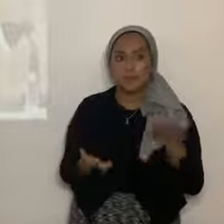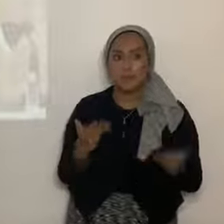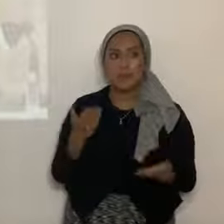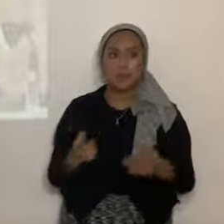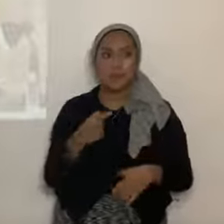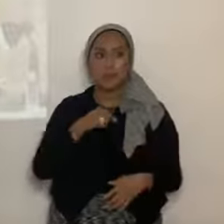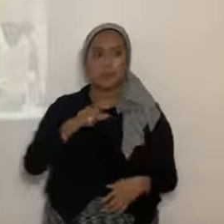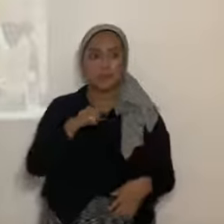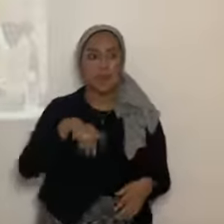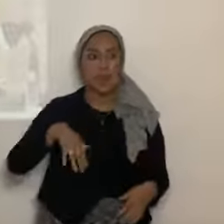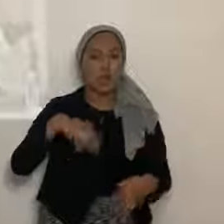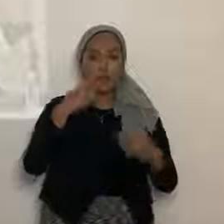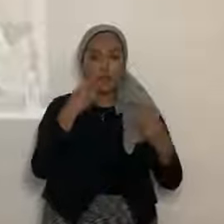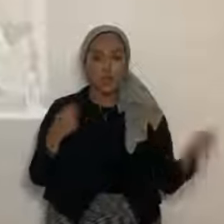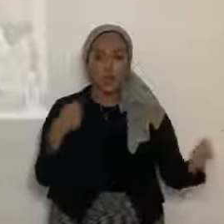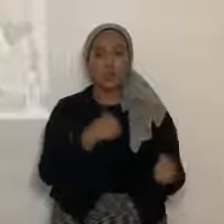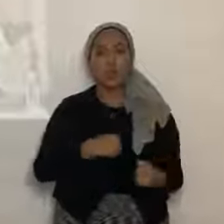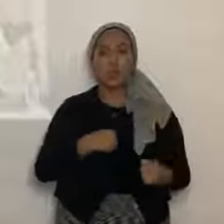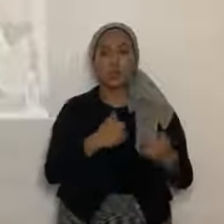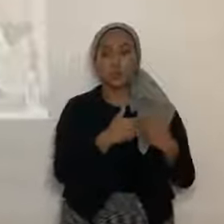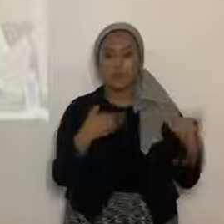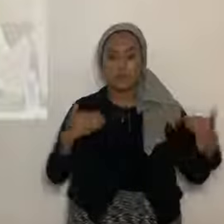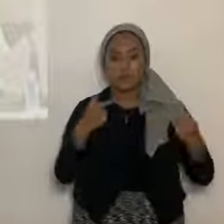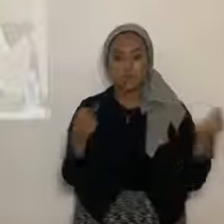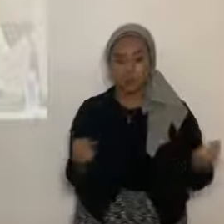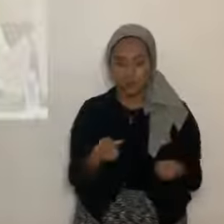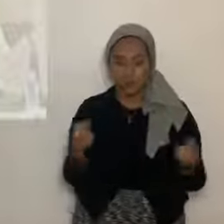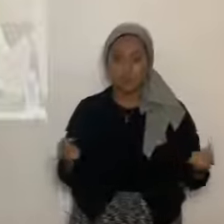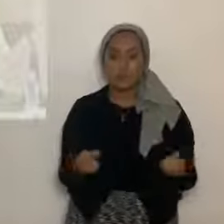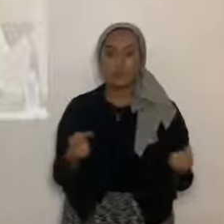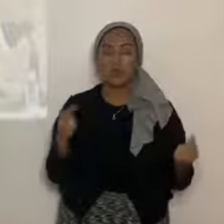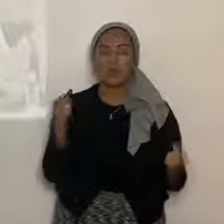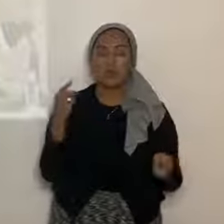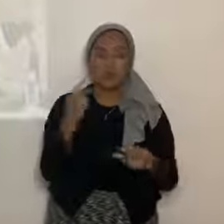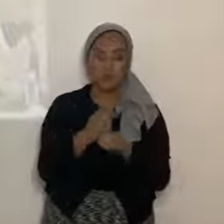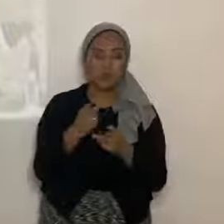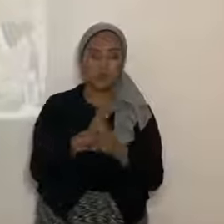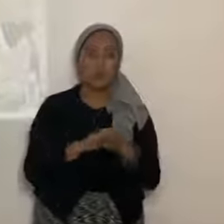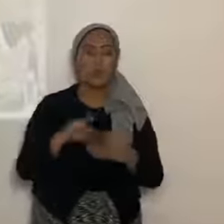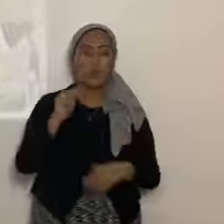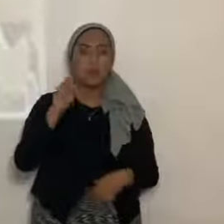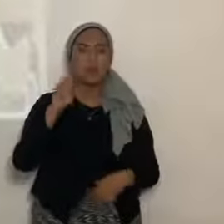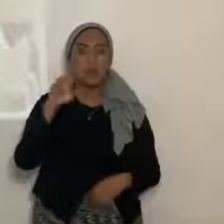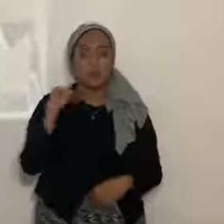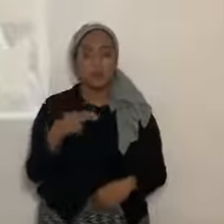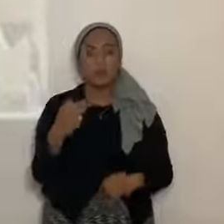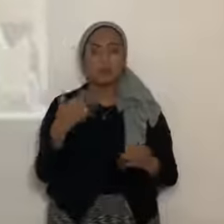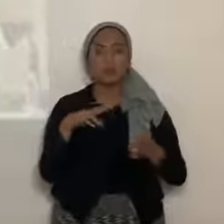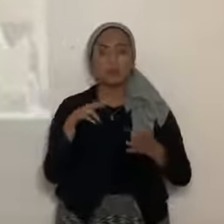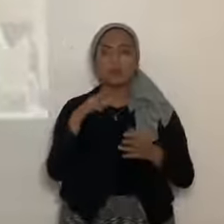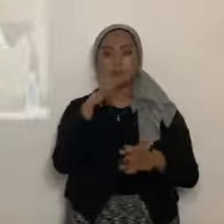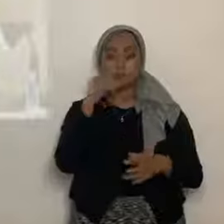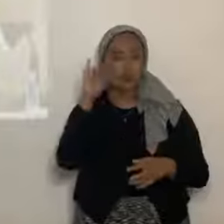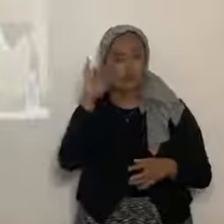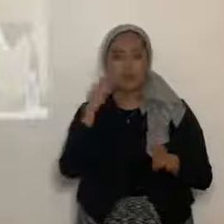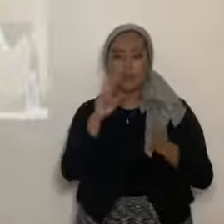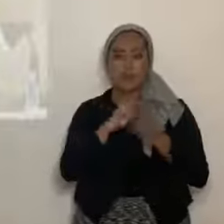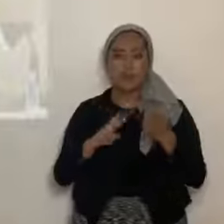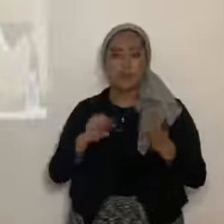sanado. Arrepiéntete, apártate de tus pecados, cumple la bendita Torah. Ya lo leímos ayer, pero vamos a darle Mateo 21, 22.